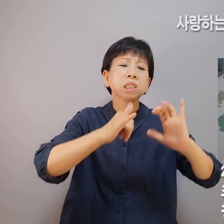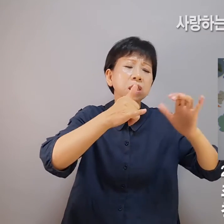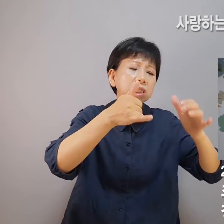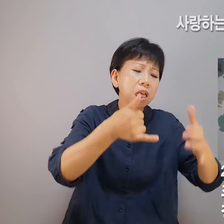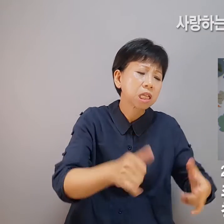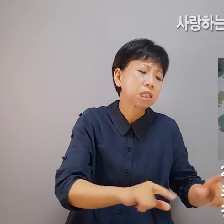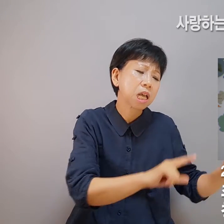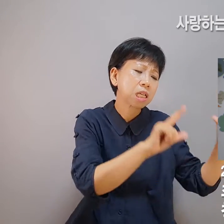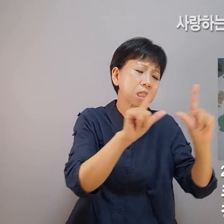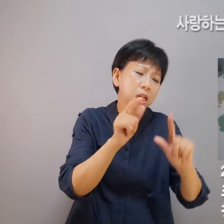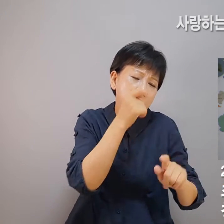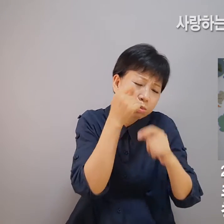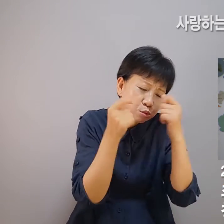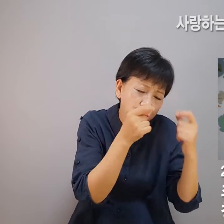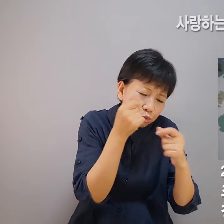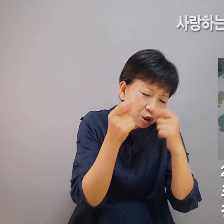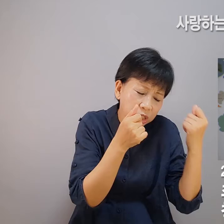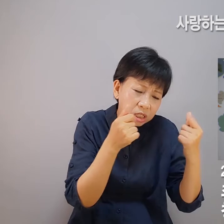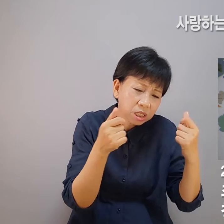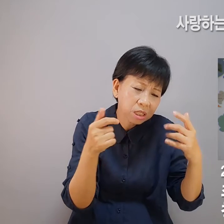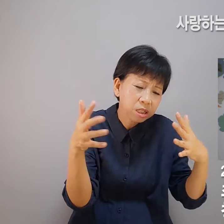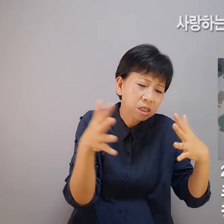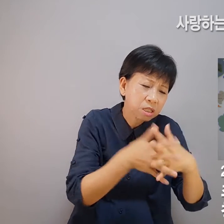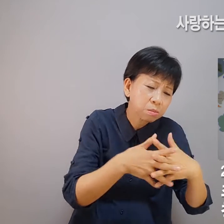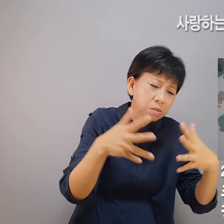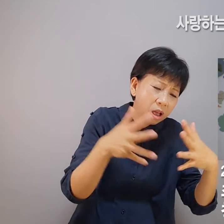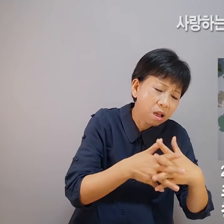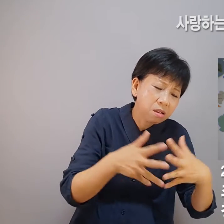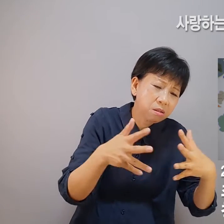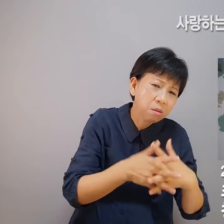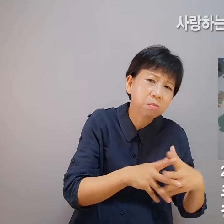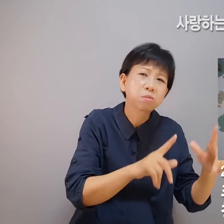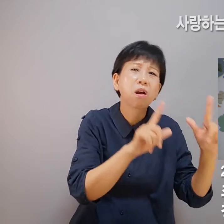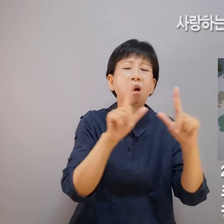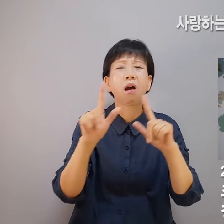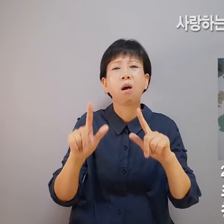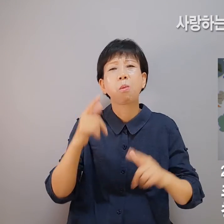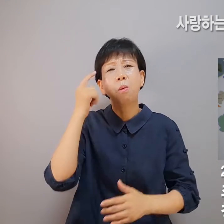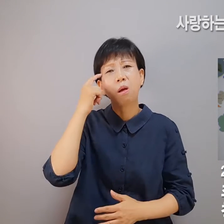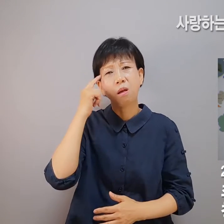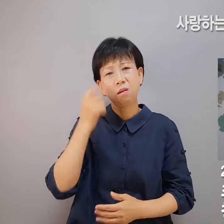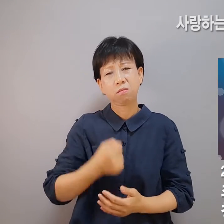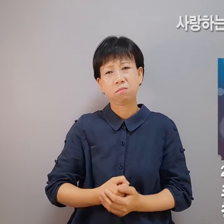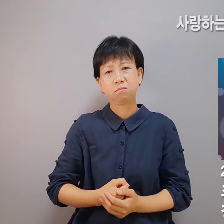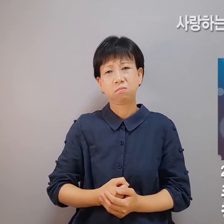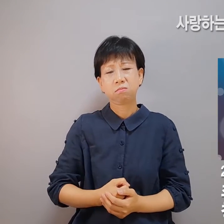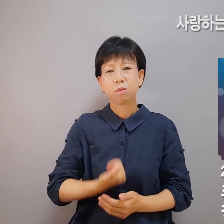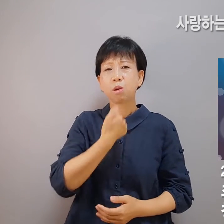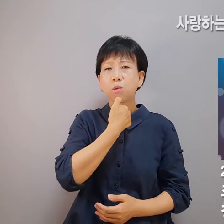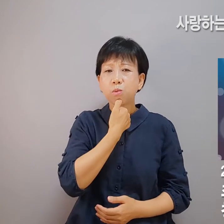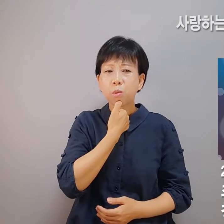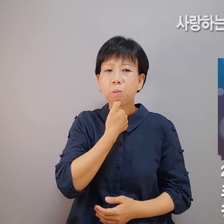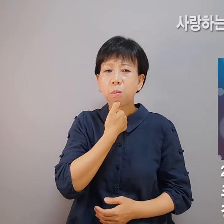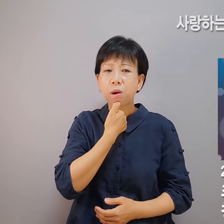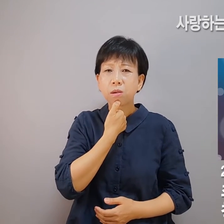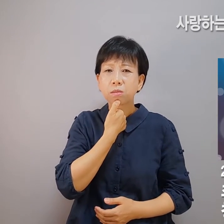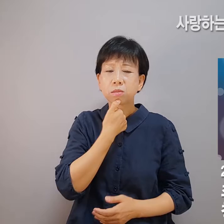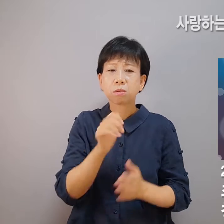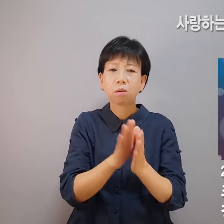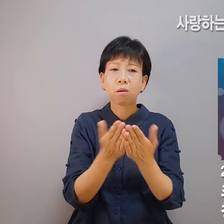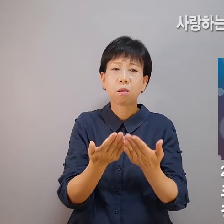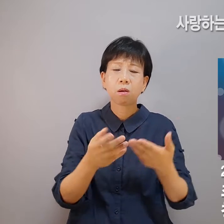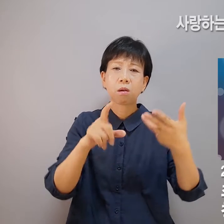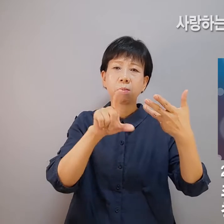맞추면서 장단 맞추면서 살아가야만 할까요? 로마서 8장 32절 말씀에